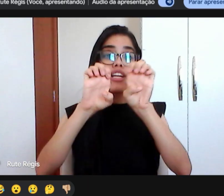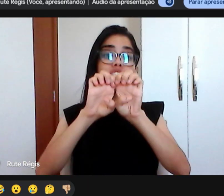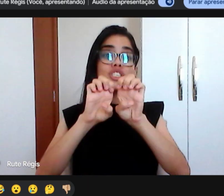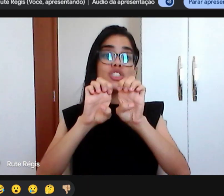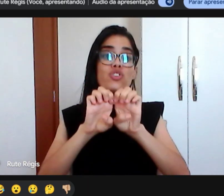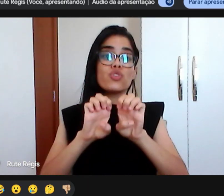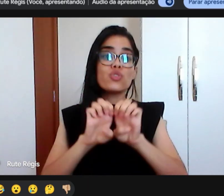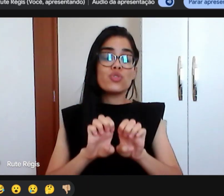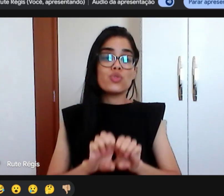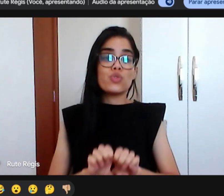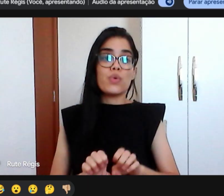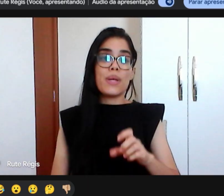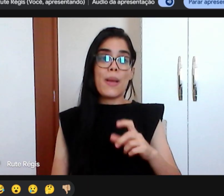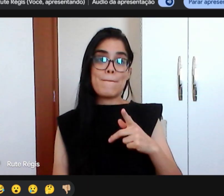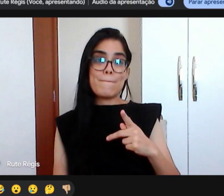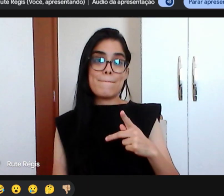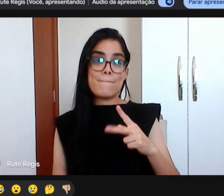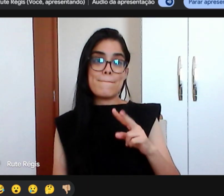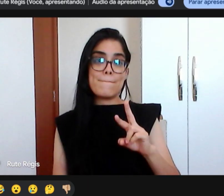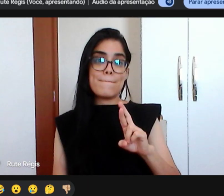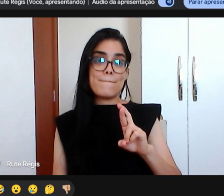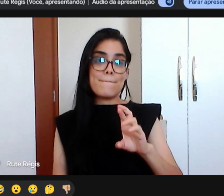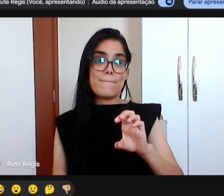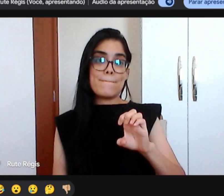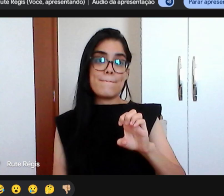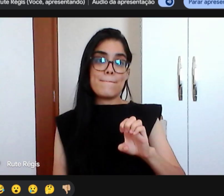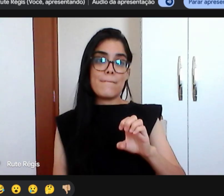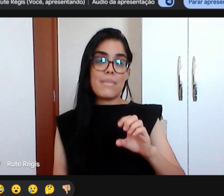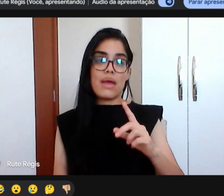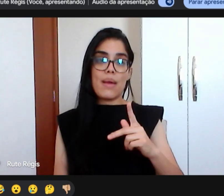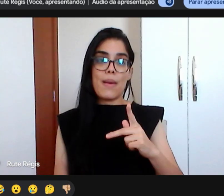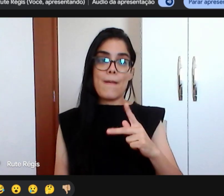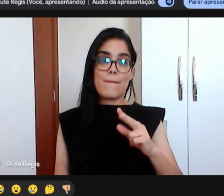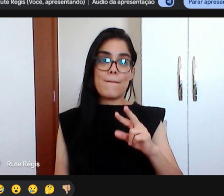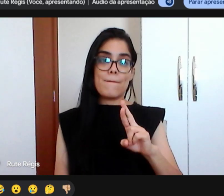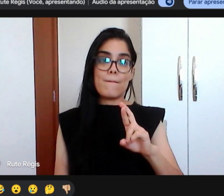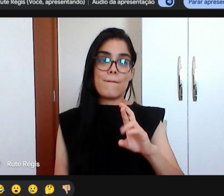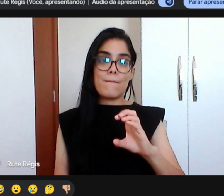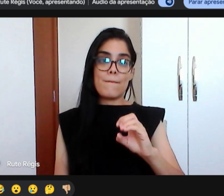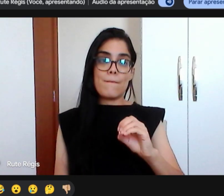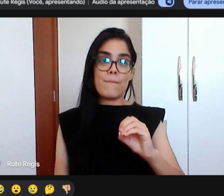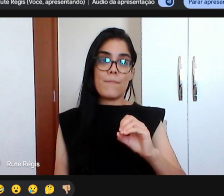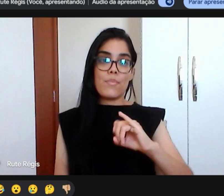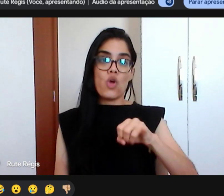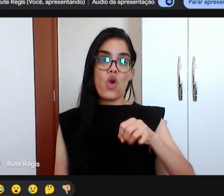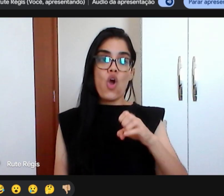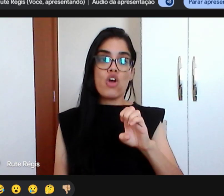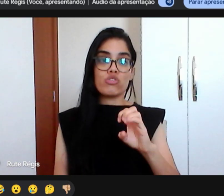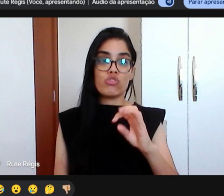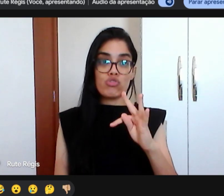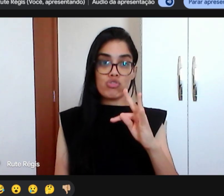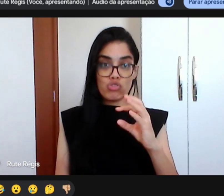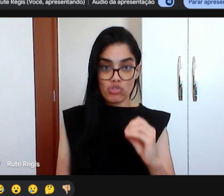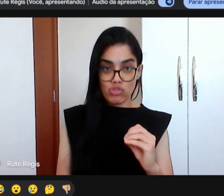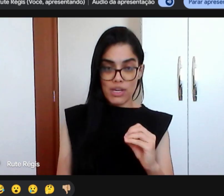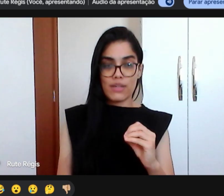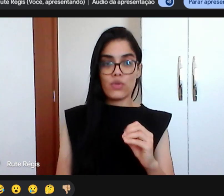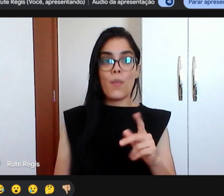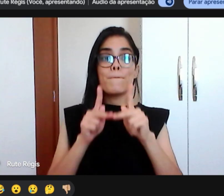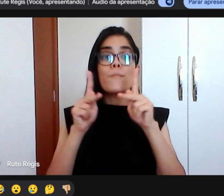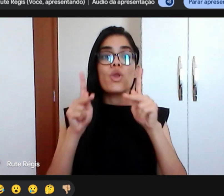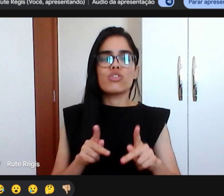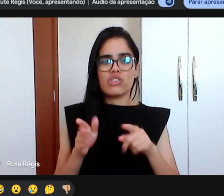uma informação importante que trata sobre a estrutura do pré-projeto